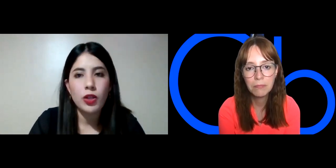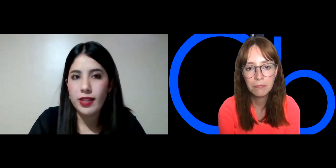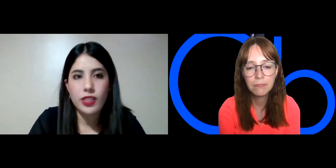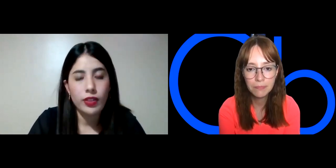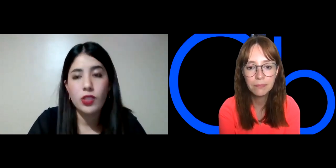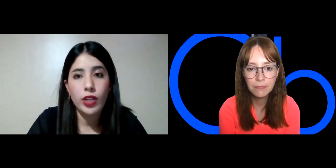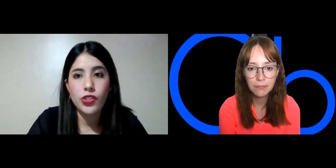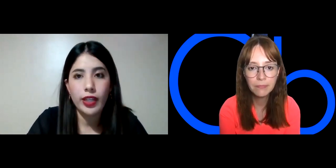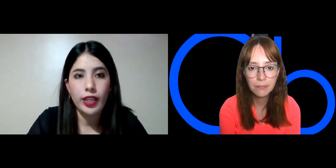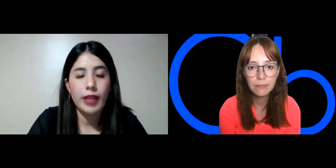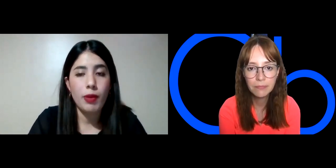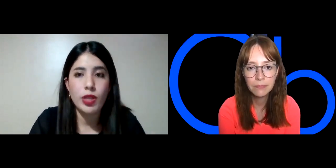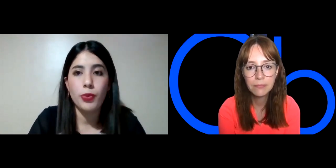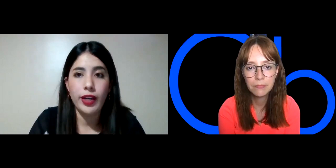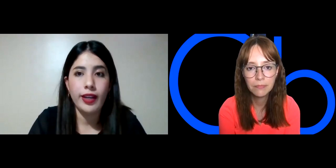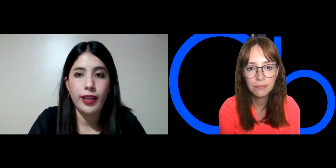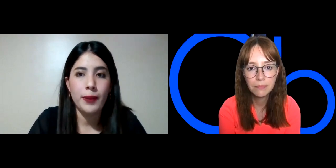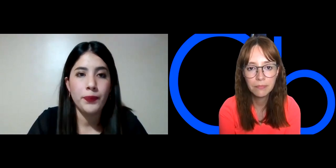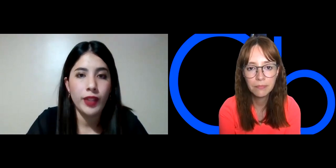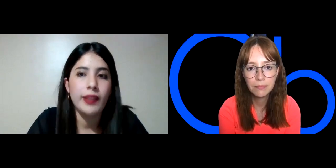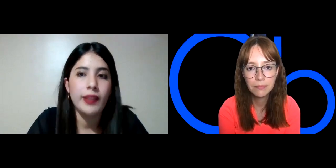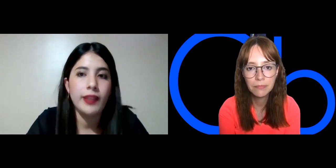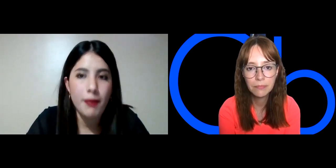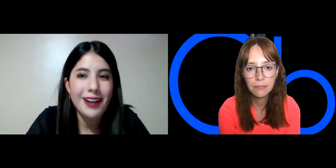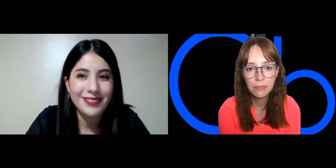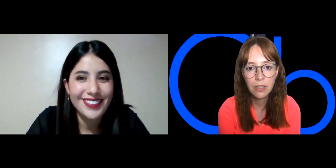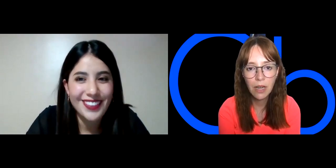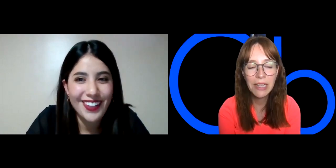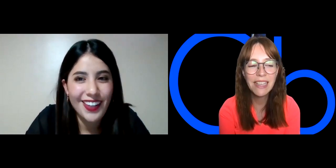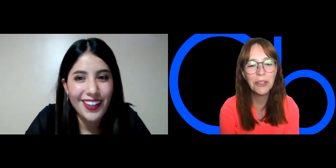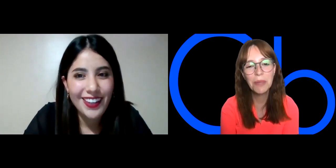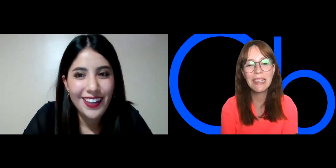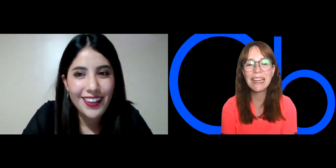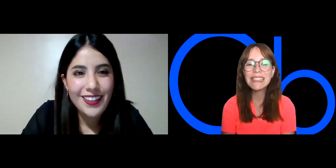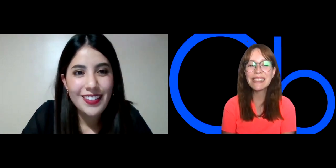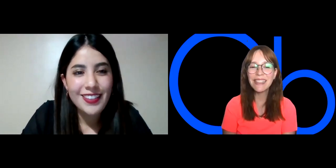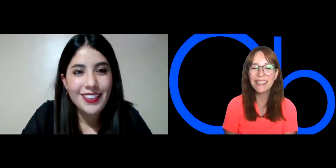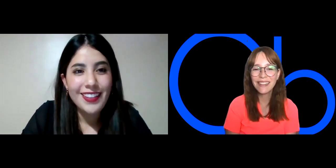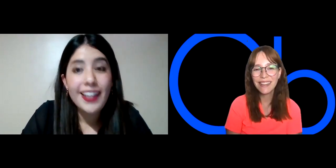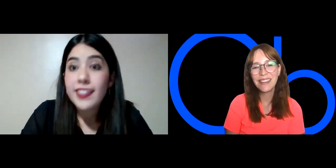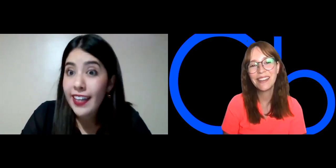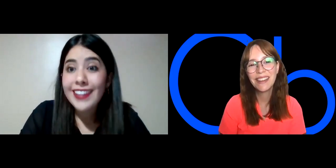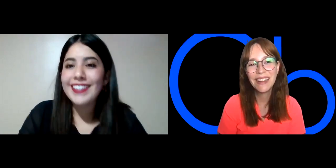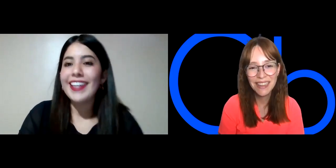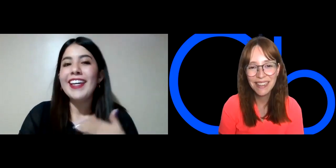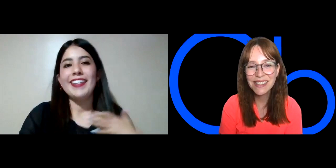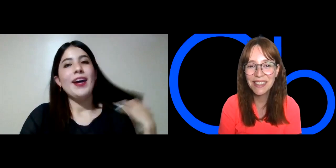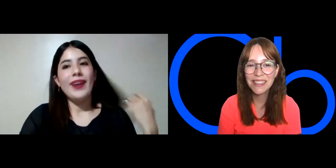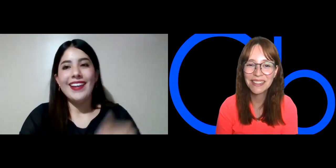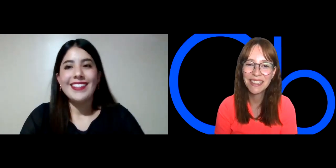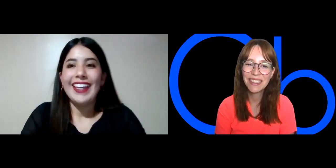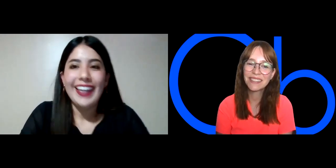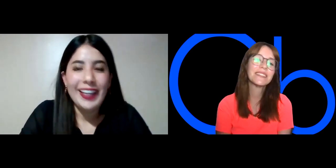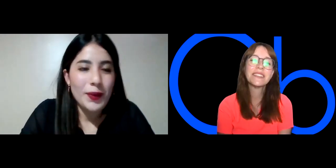una conversación que es un hecho que vamos a poder entablar. Aunque sea con mímica, sí. Sí, sí, sí. Ya